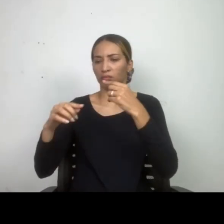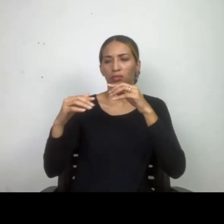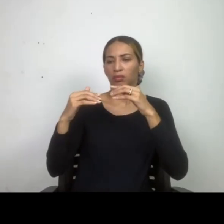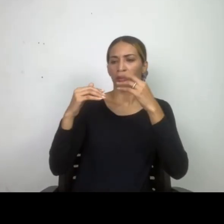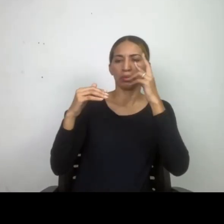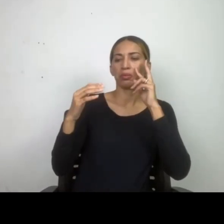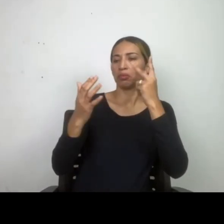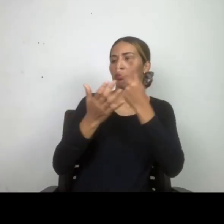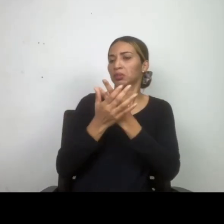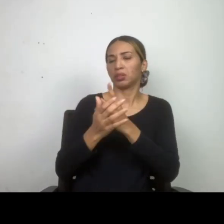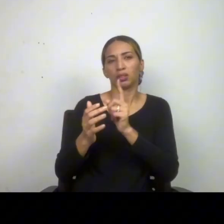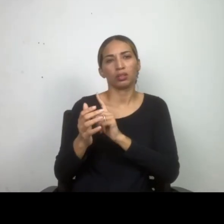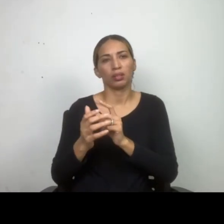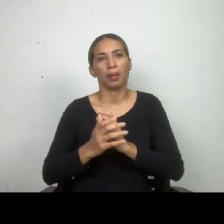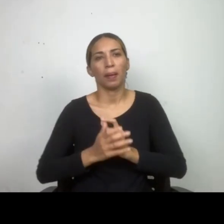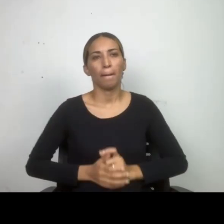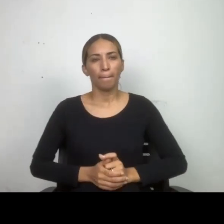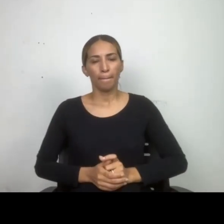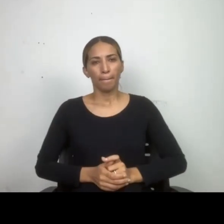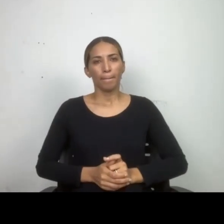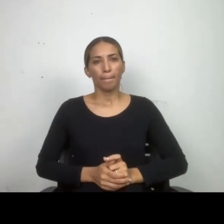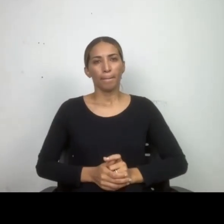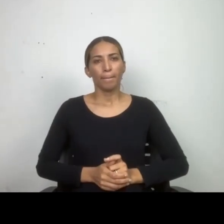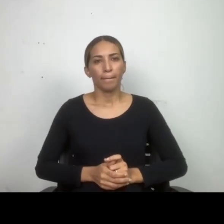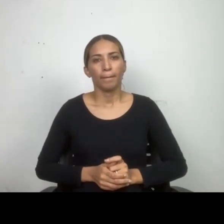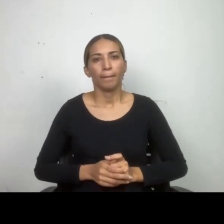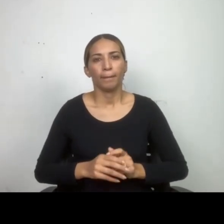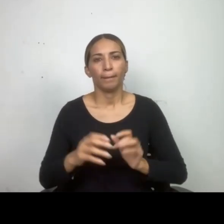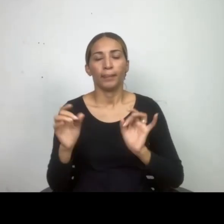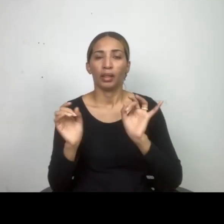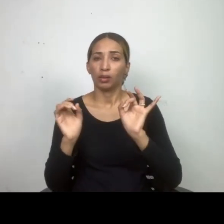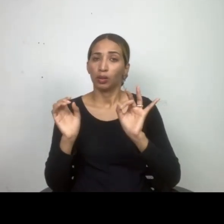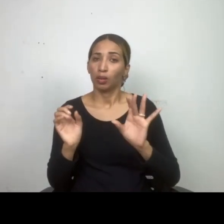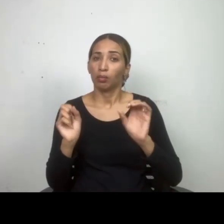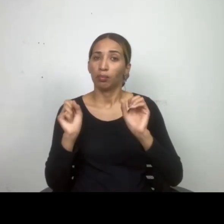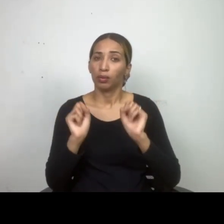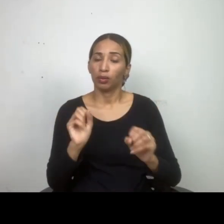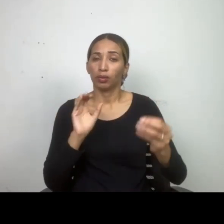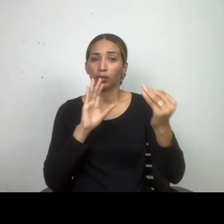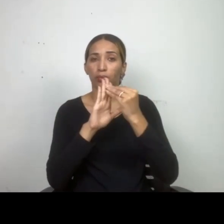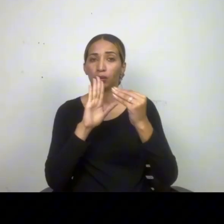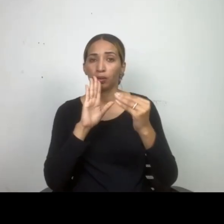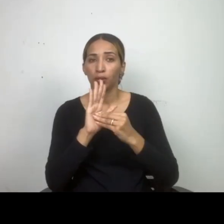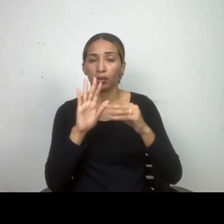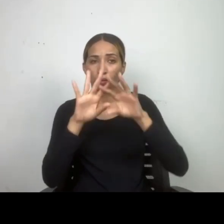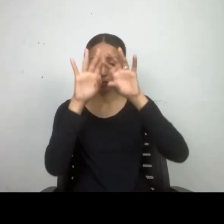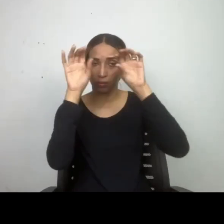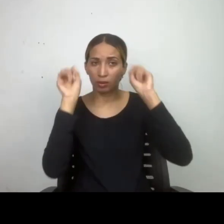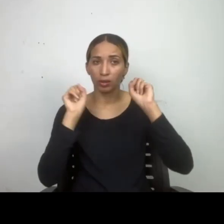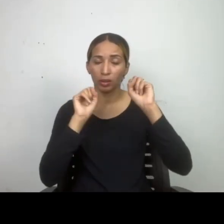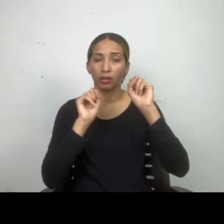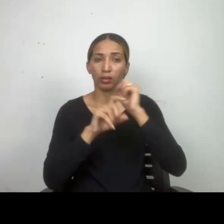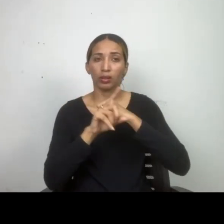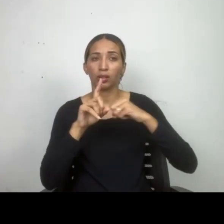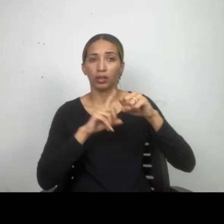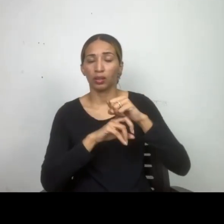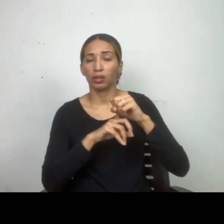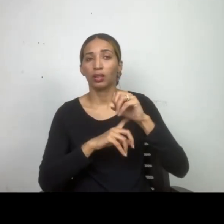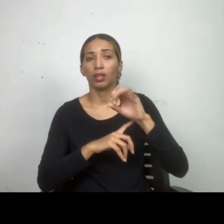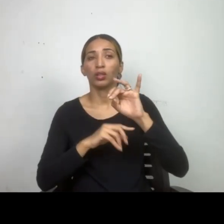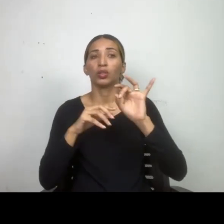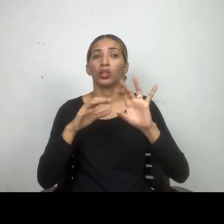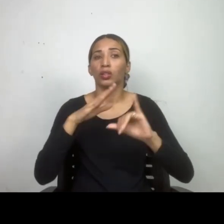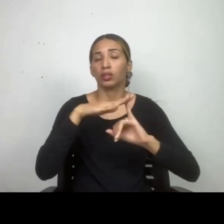que somente devem ser inscritas nos conselhos de assistência social as entidades que tenham preponderância